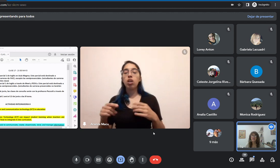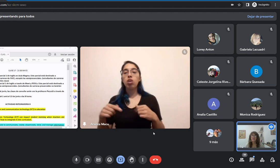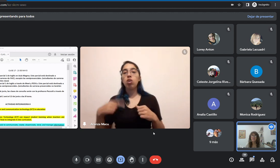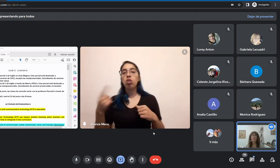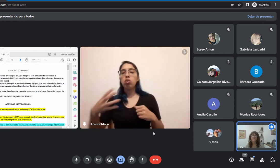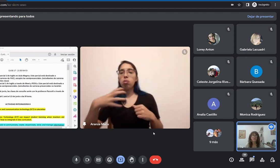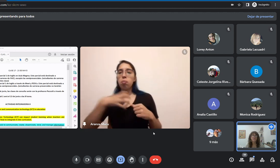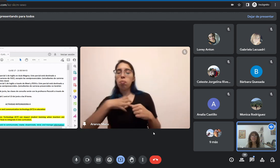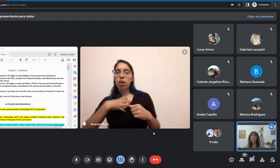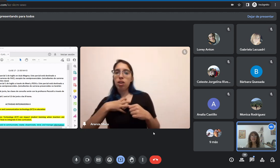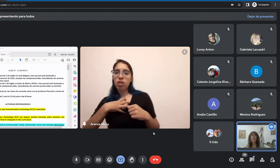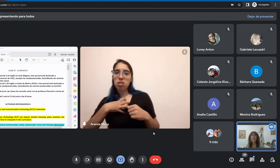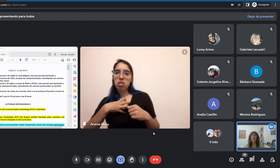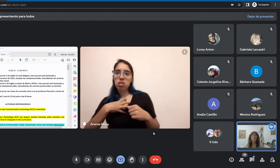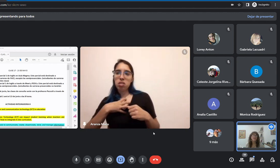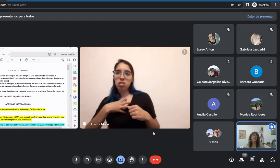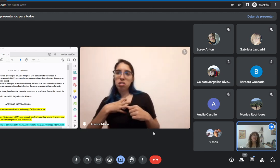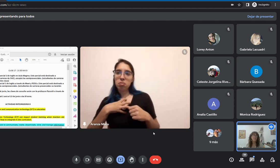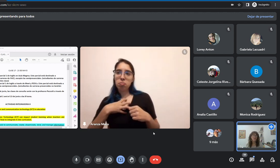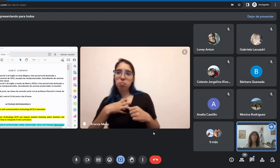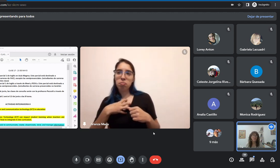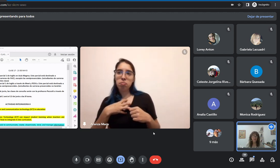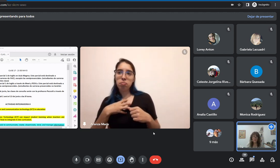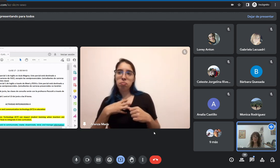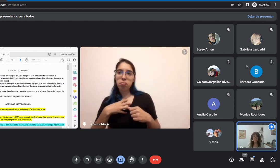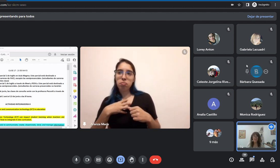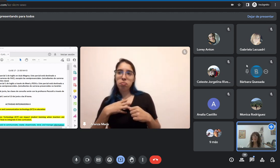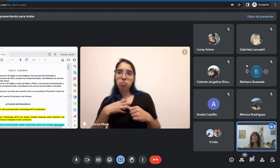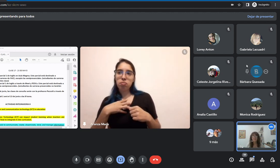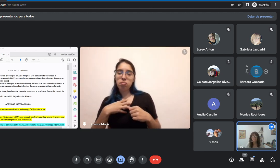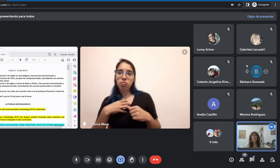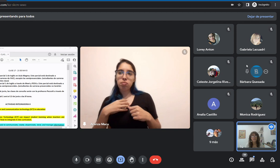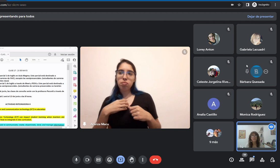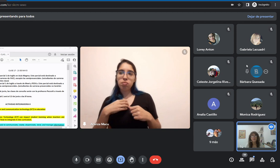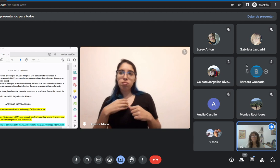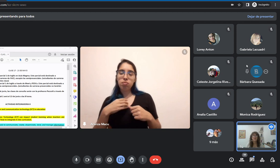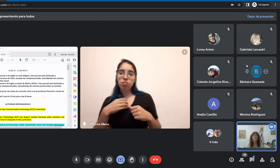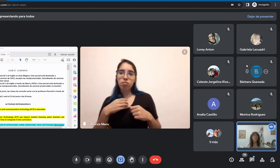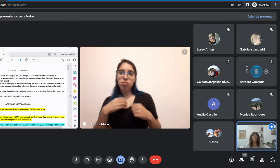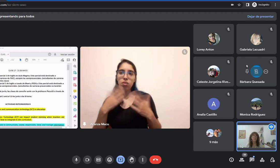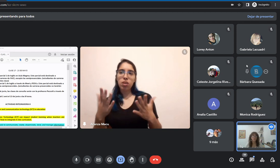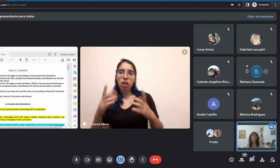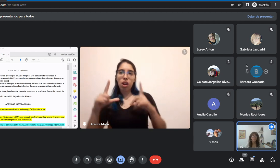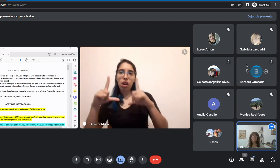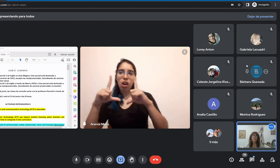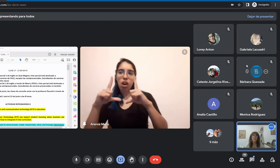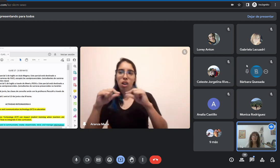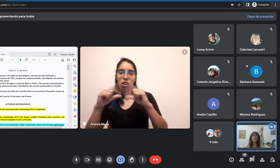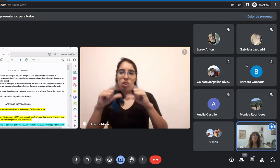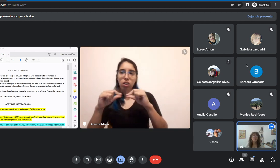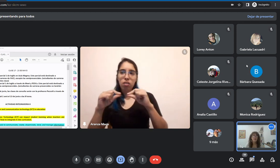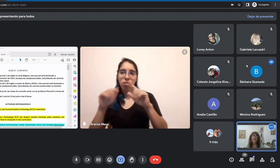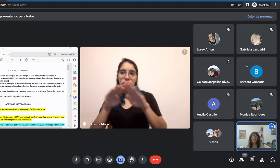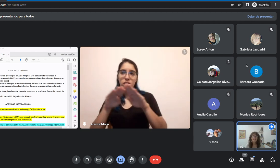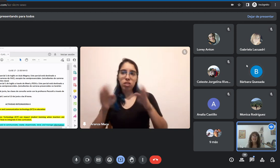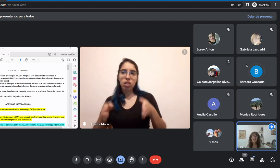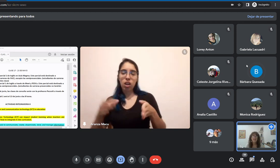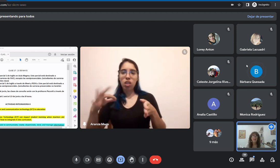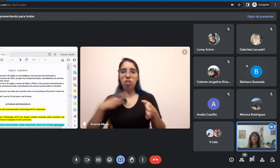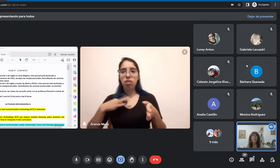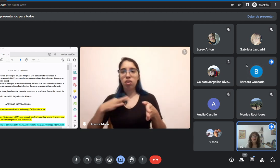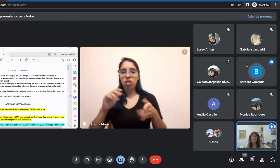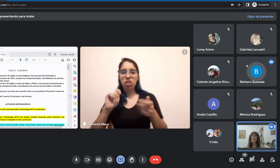Porque va a haber una fecha de finales que ahora se cambió por el tema del Wiñoy Chipantu, ¿sí? Así